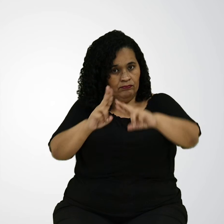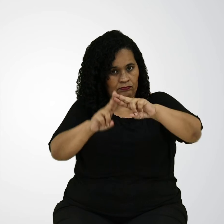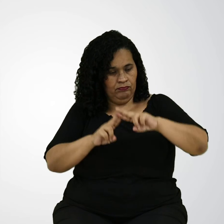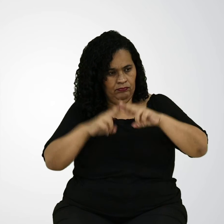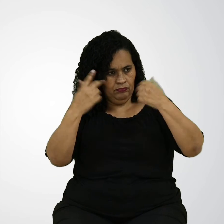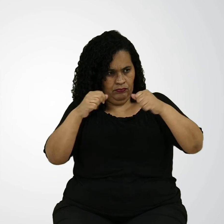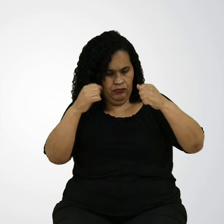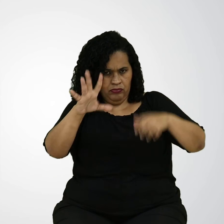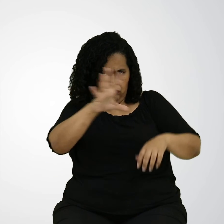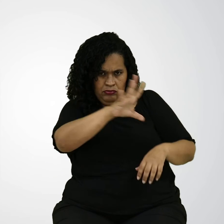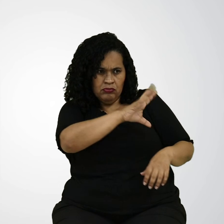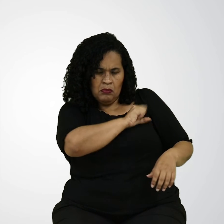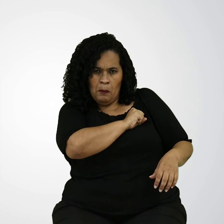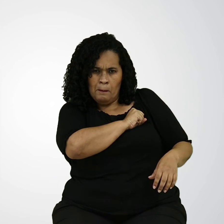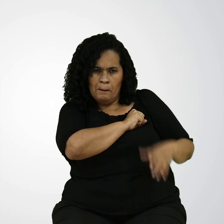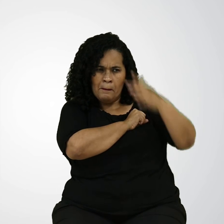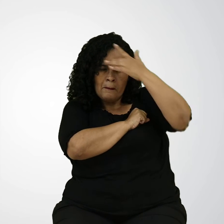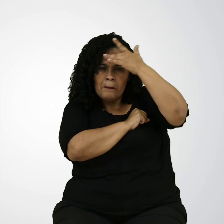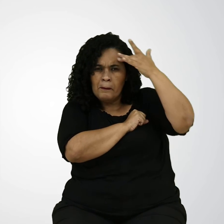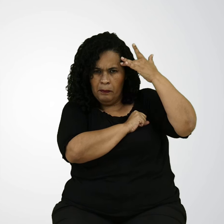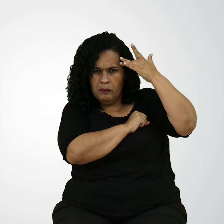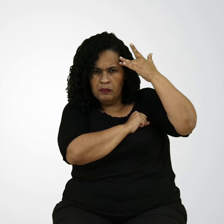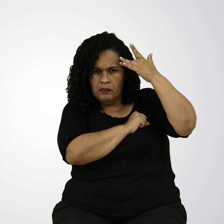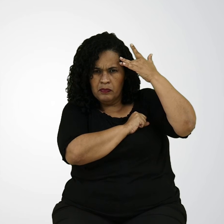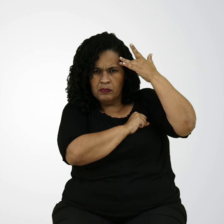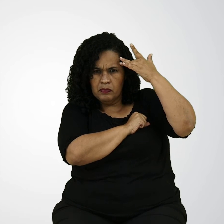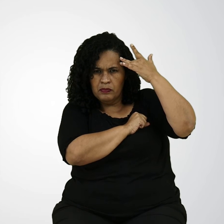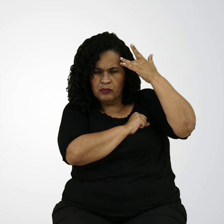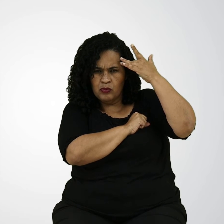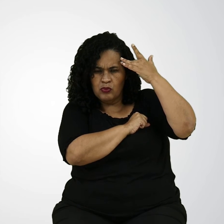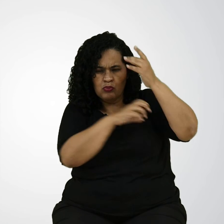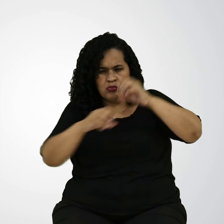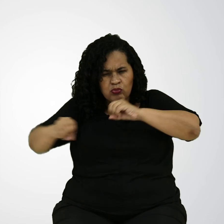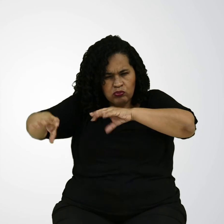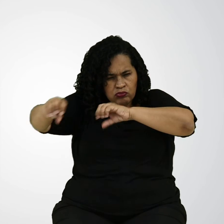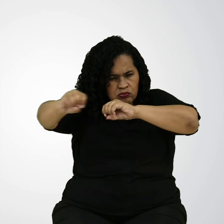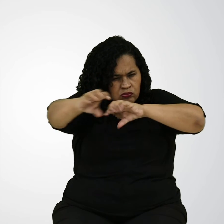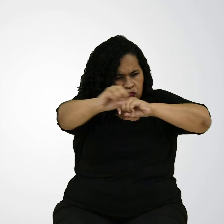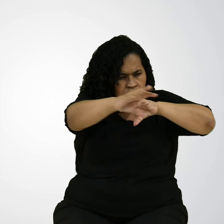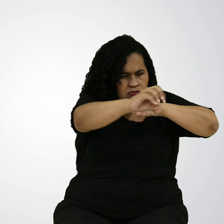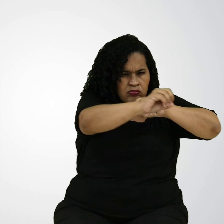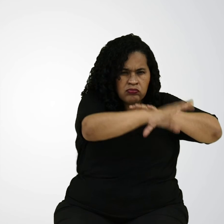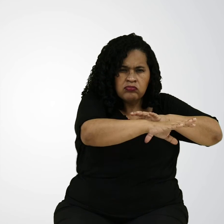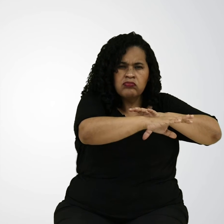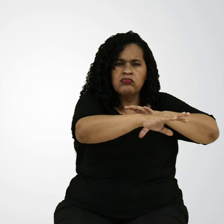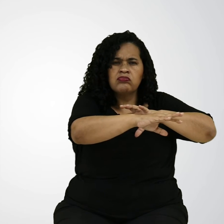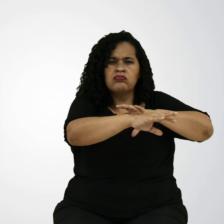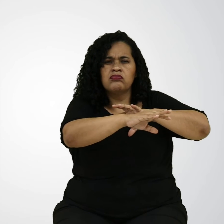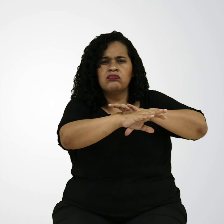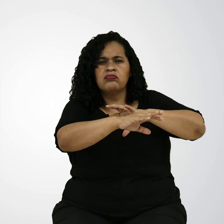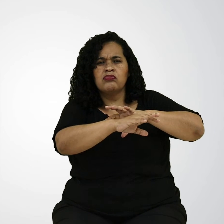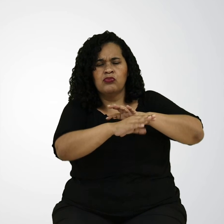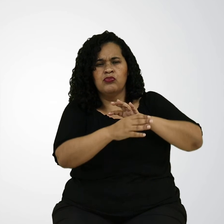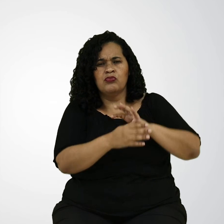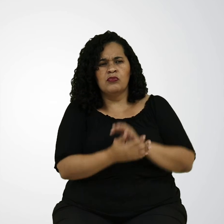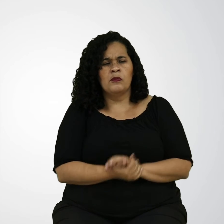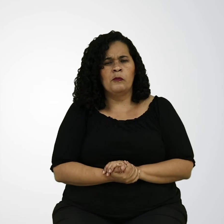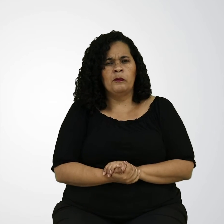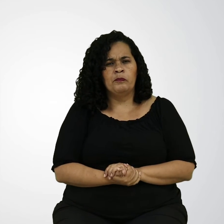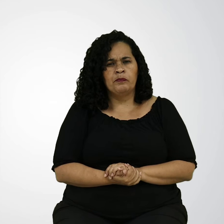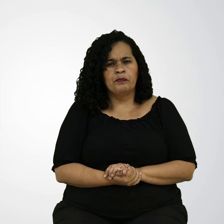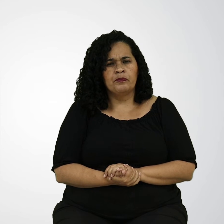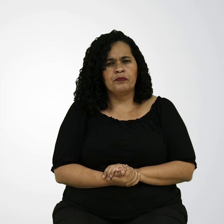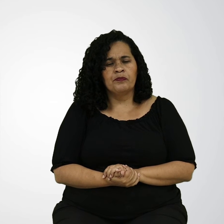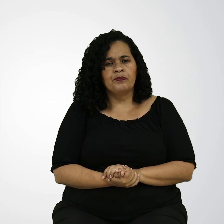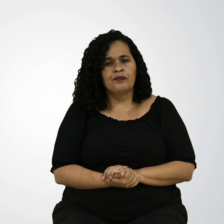inimigos, então, se eu ensino que eu tenho que quebrar ciclo de maldade oferecendo a outra face, então, quando eu tiver que fazer